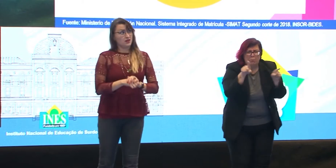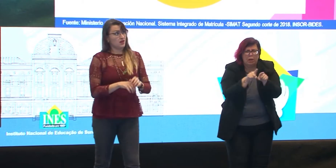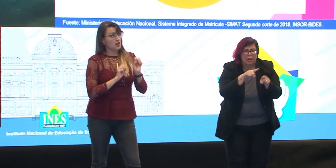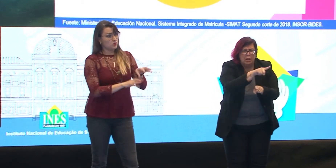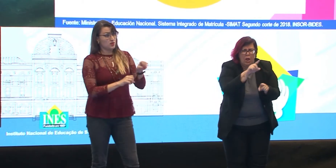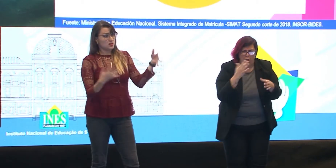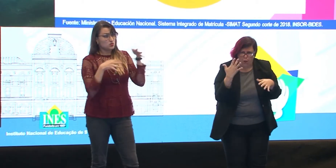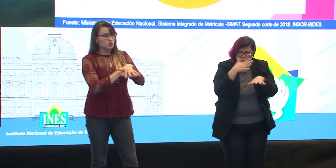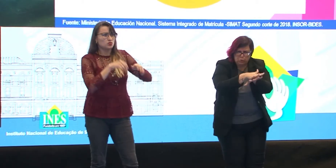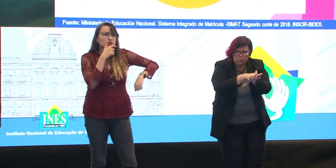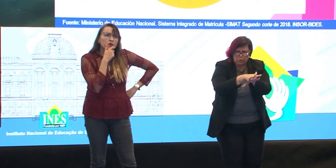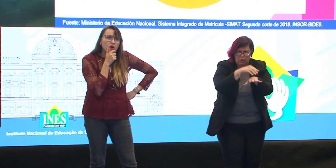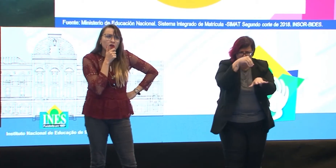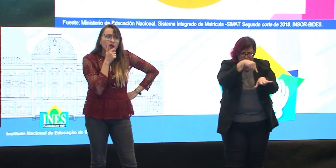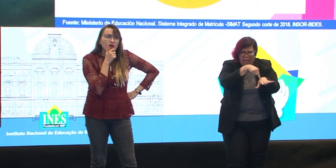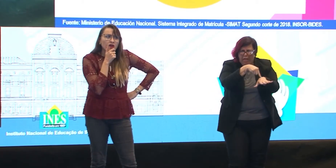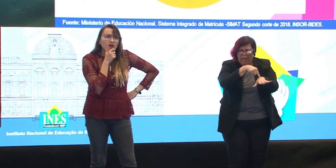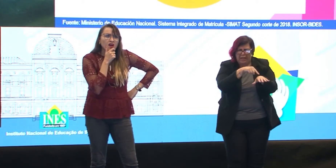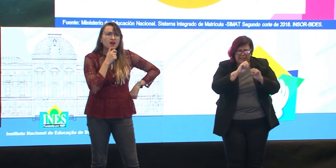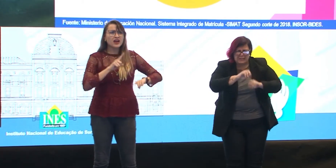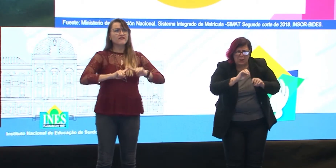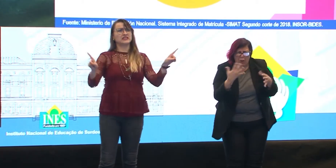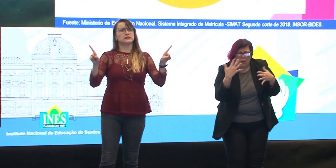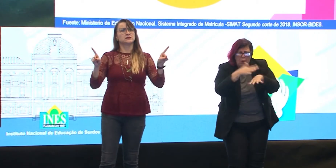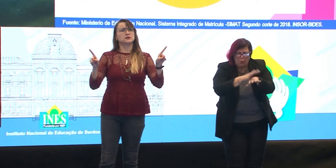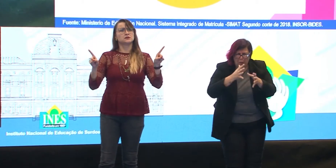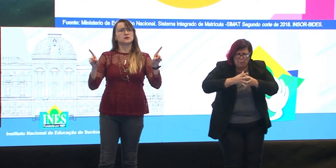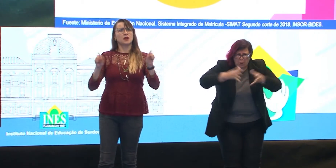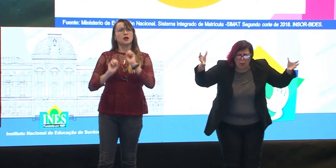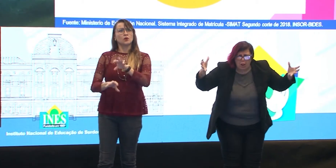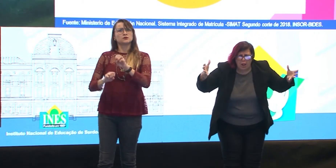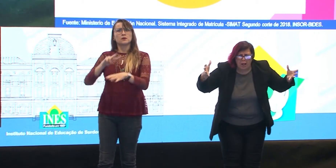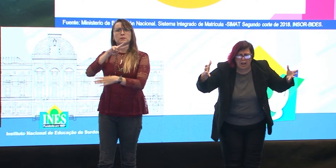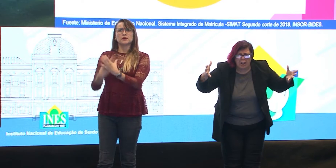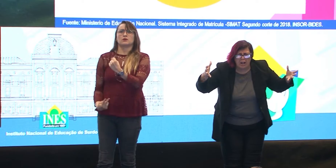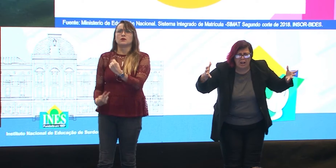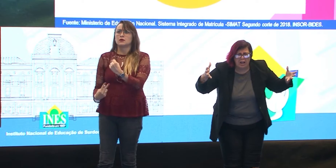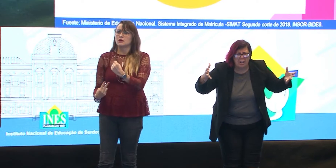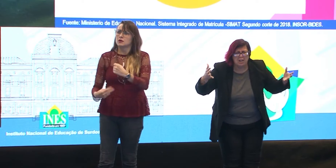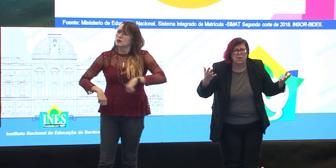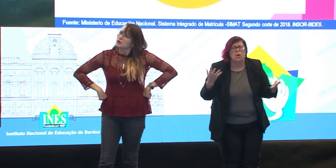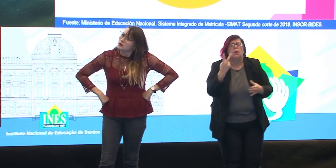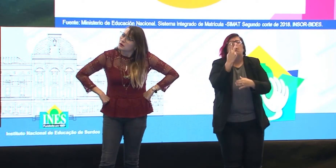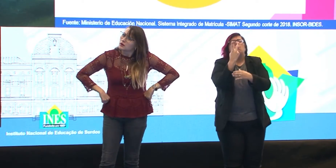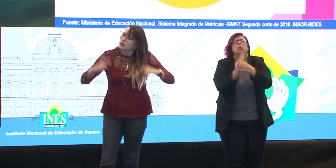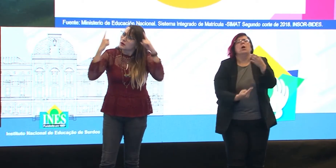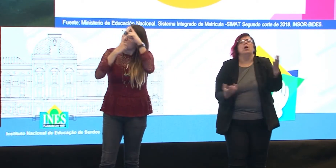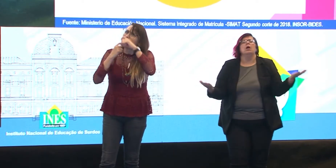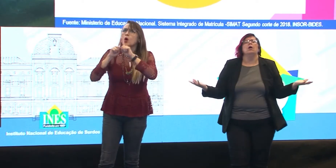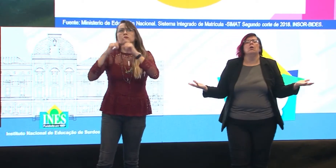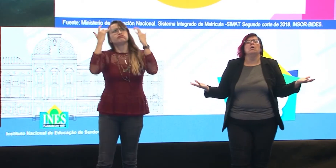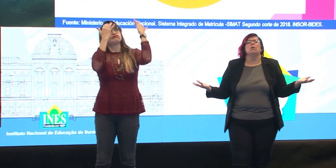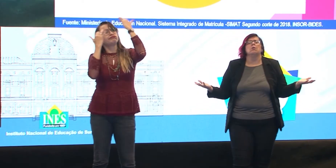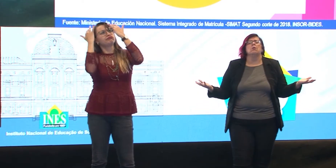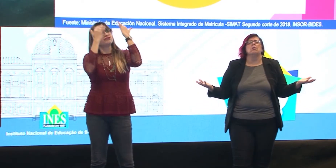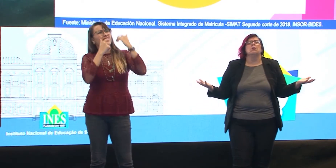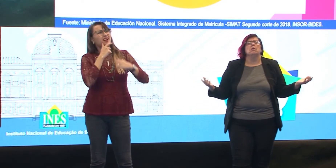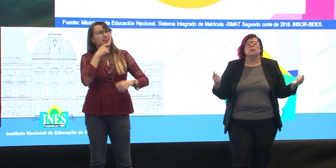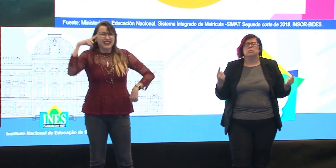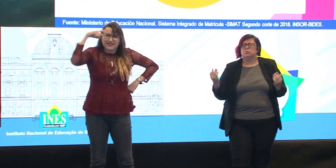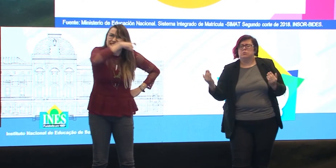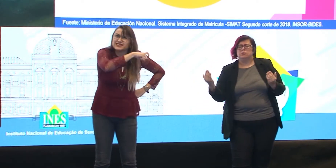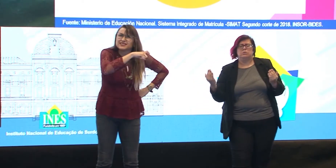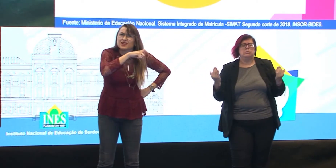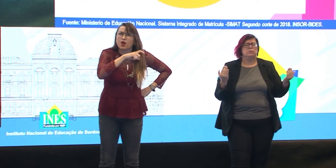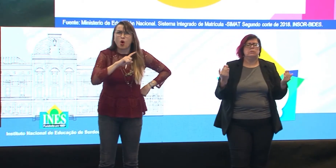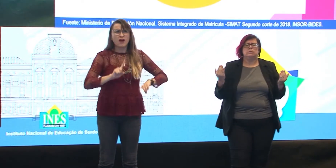Aí eu pergunto que como é que funciona essa questão de educação bilíngue para educação inclusiva? Então,